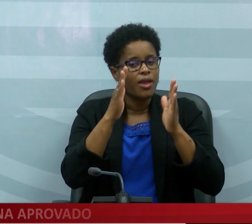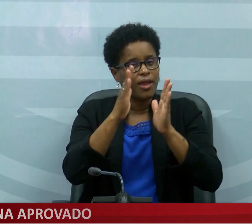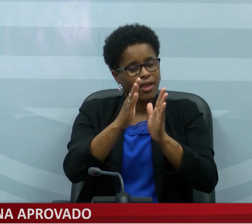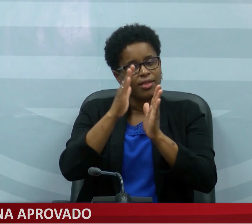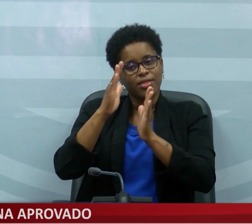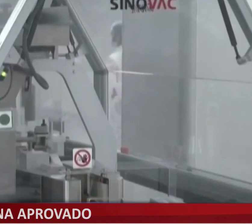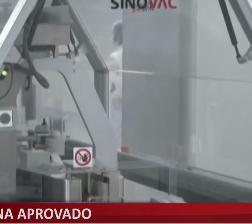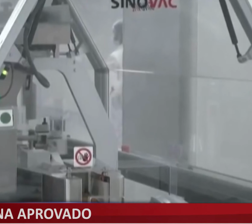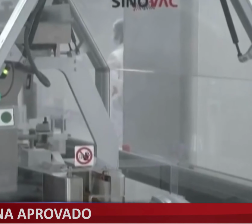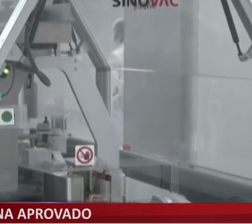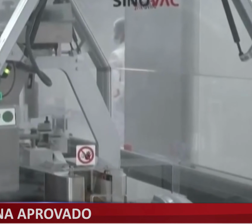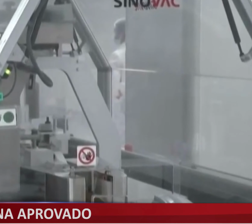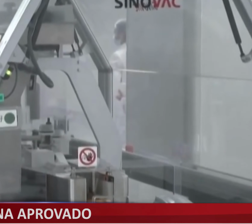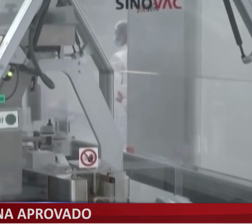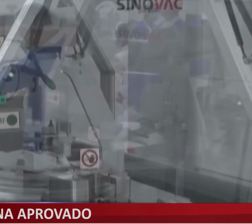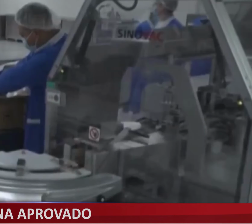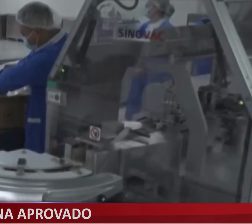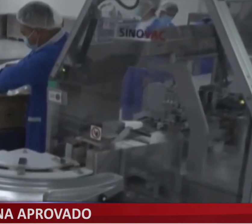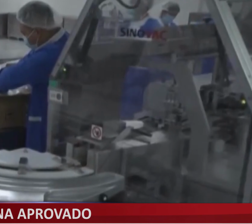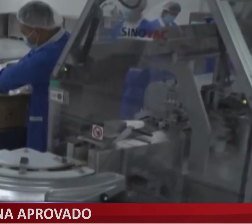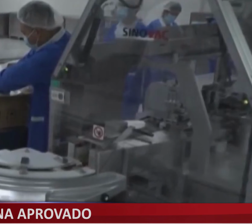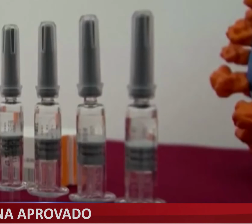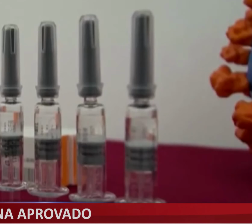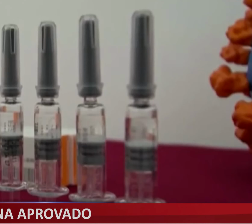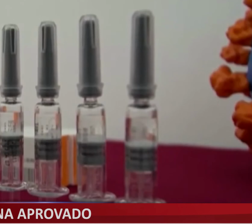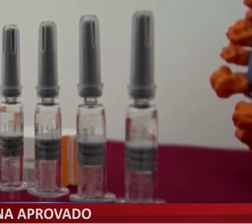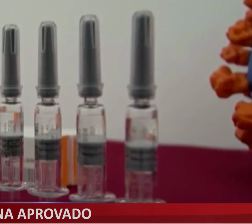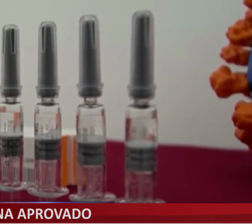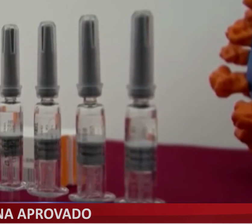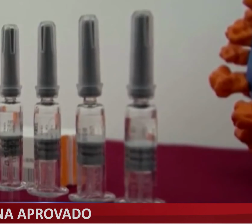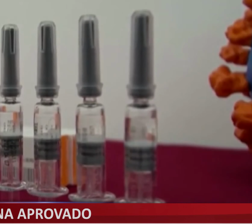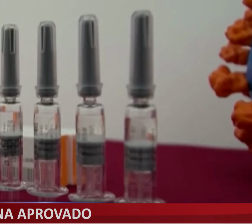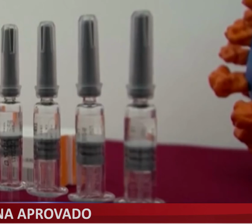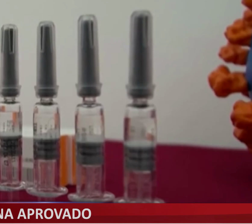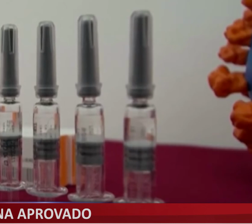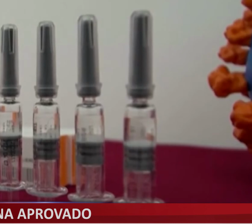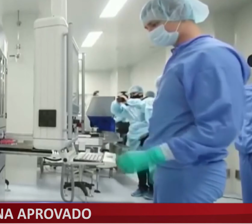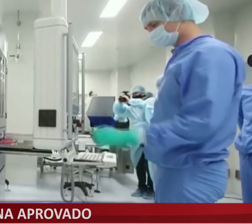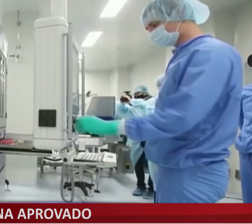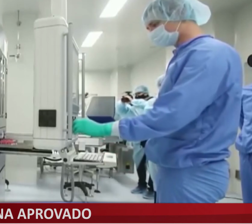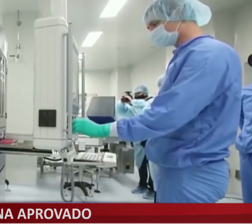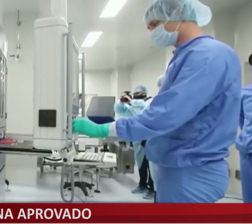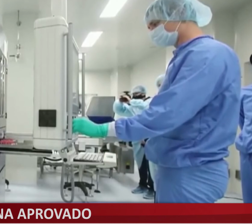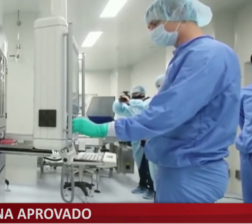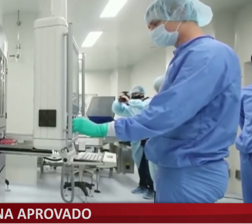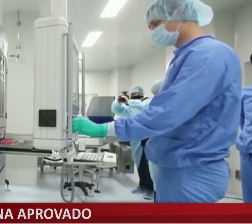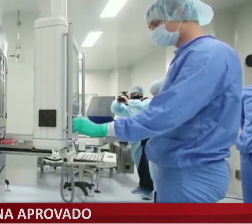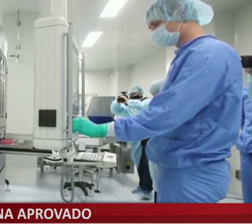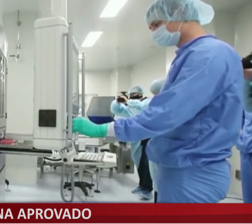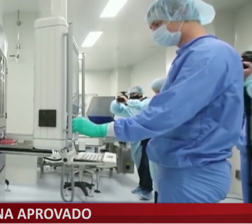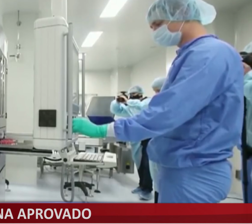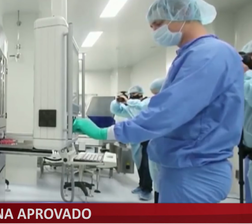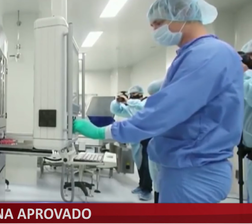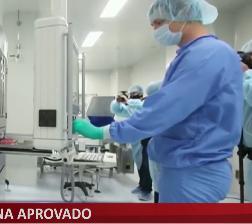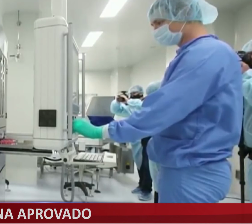Jorge Barreto a várias etapas para que as vacinas estejam disponibilizadas pela sua aplicação e Cabo Verde tem